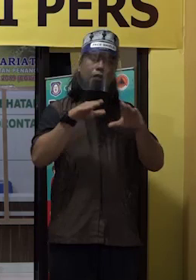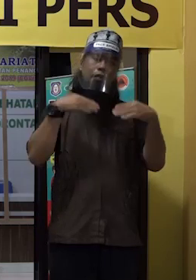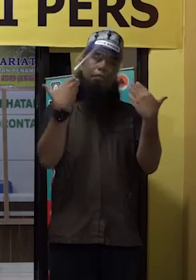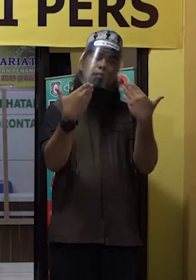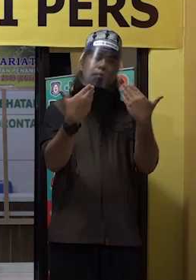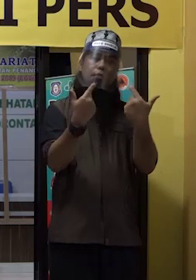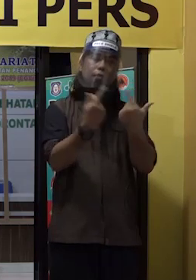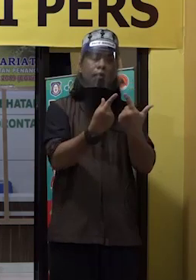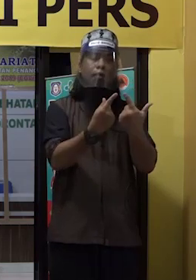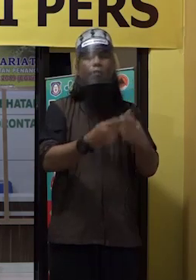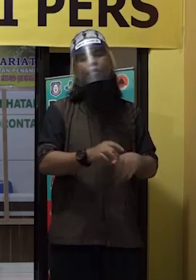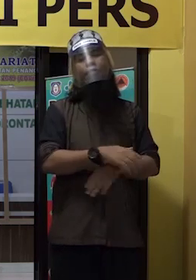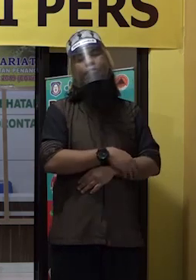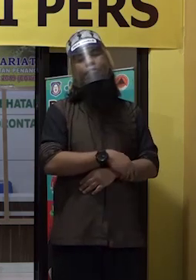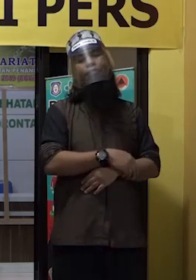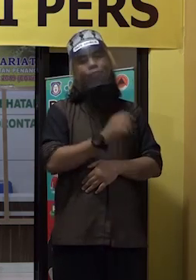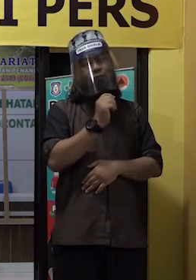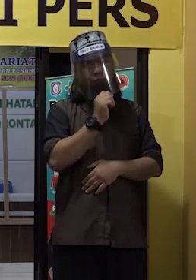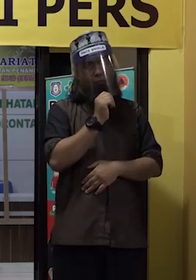menjaga, bahkan bisa jadi